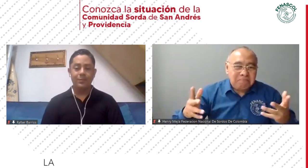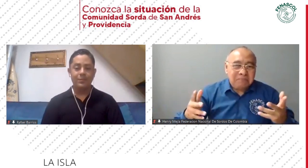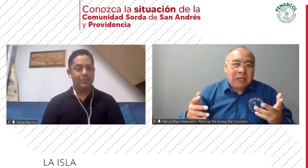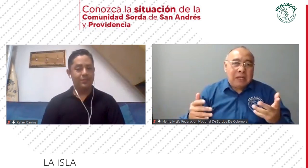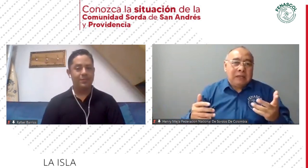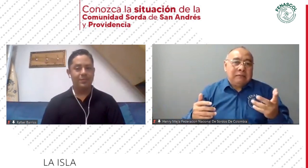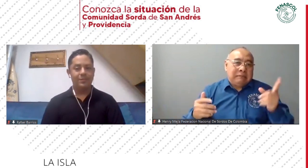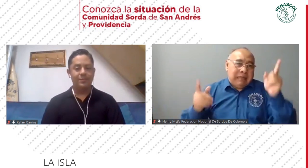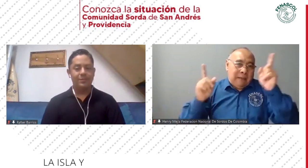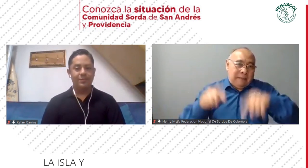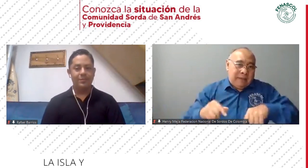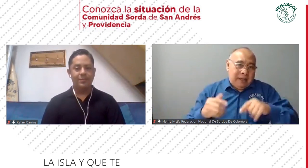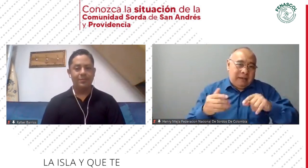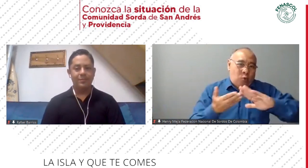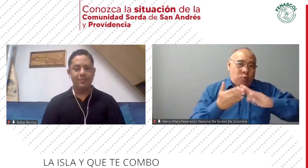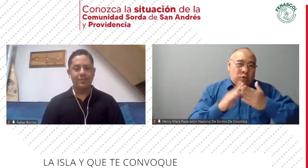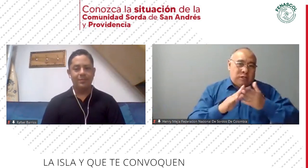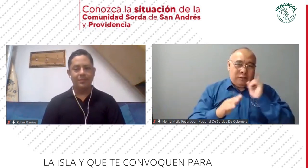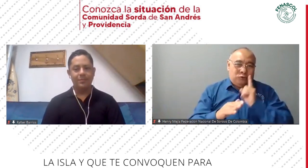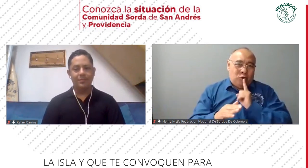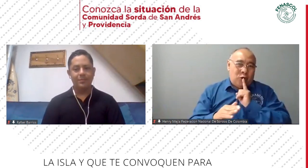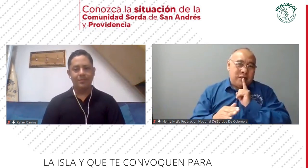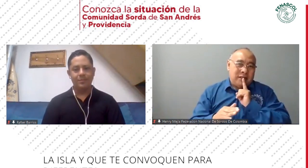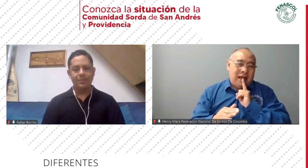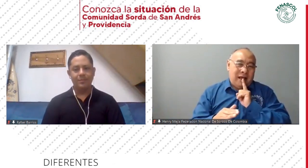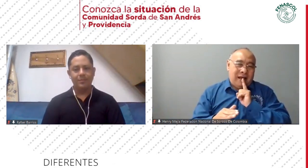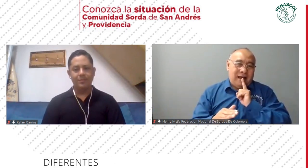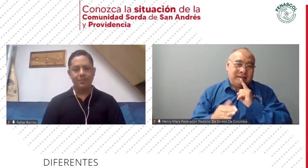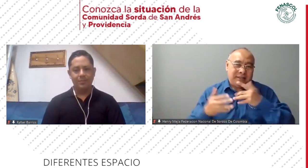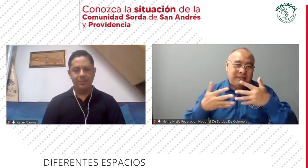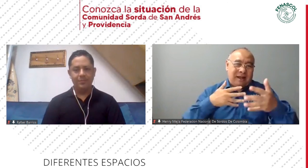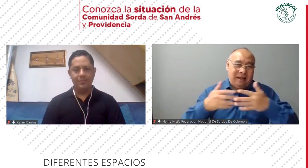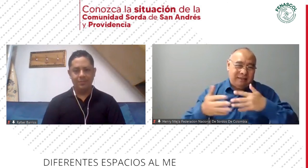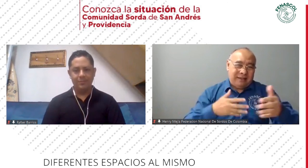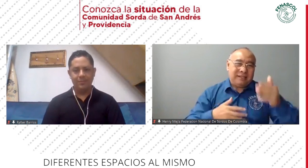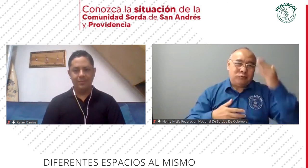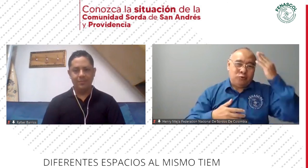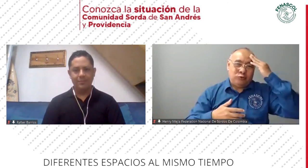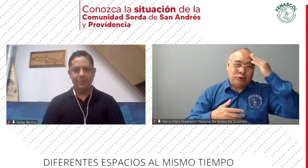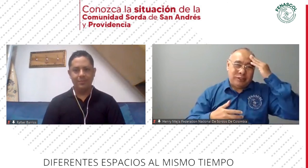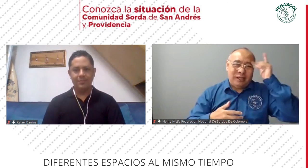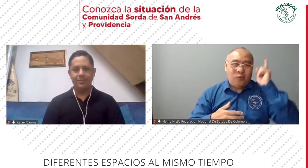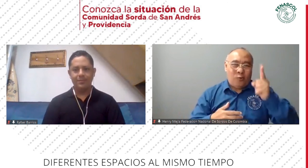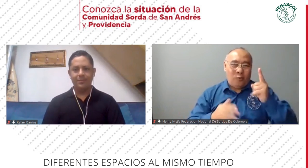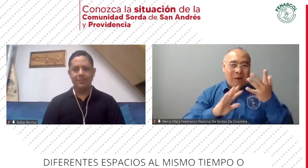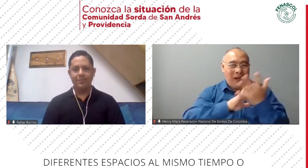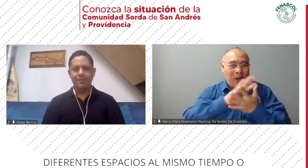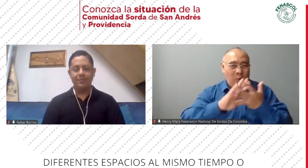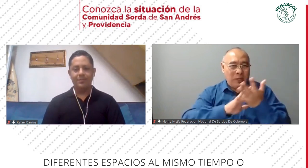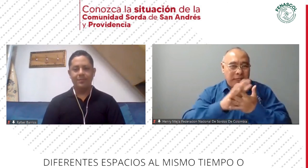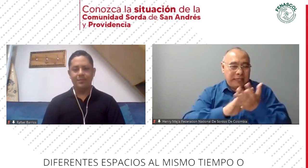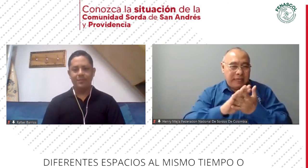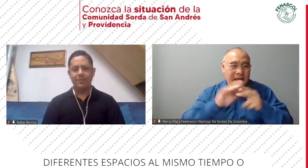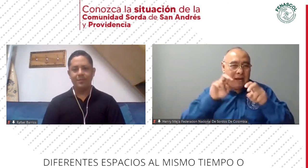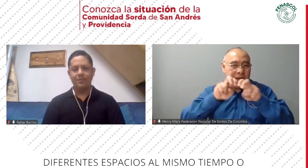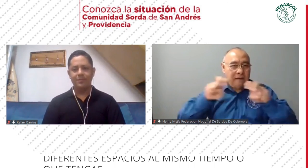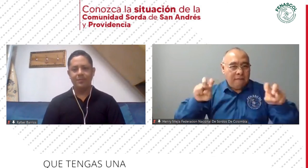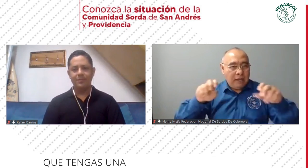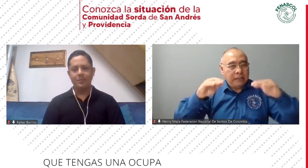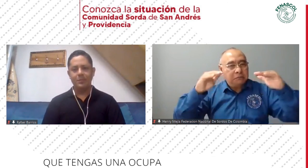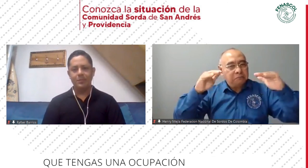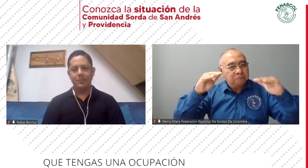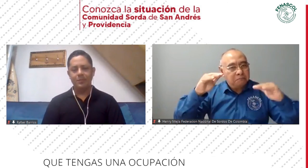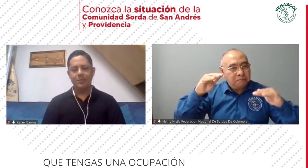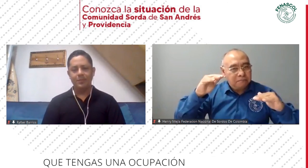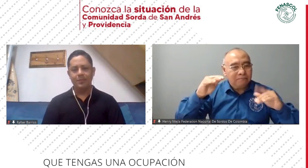isla y que te convoquen para diferentes espacios al mismo tiempo que tengas una